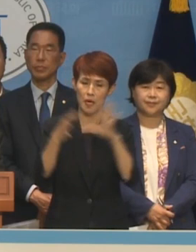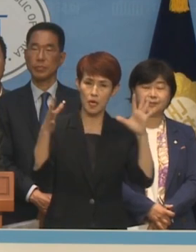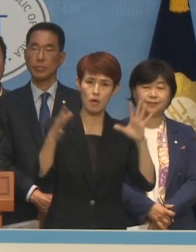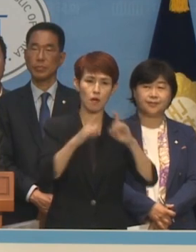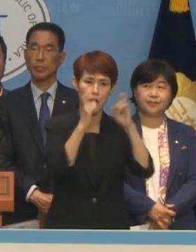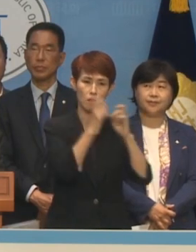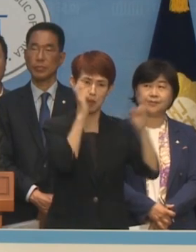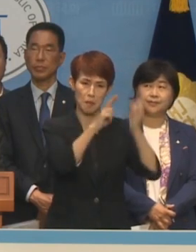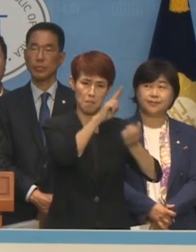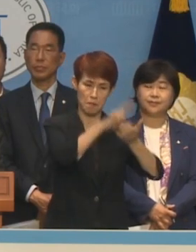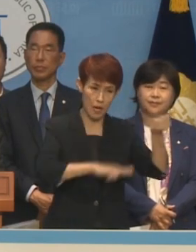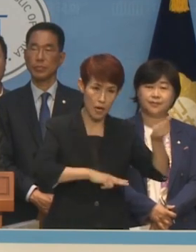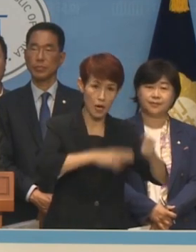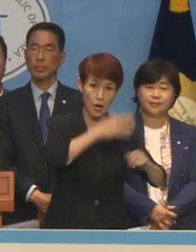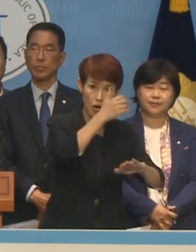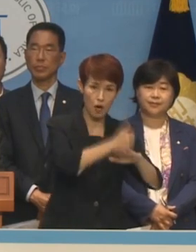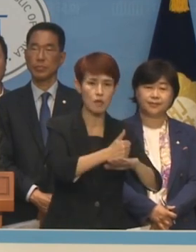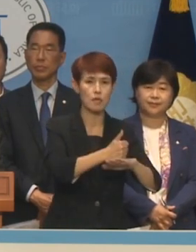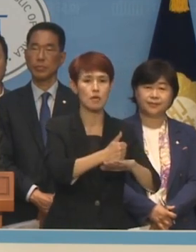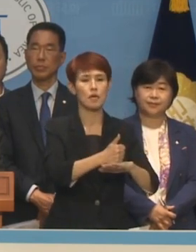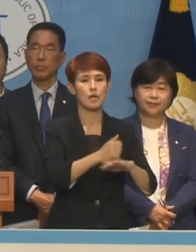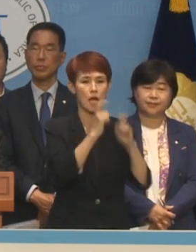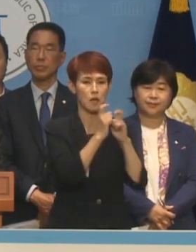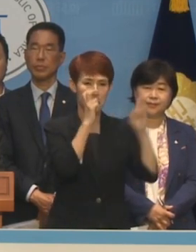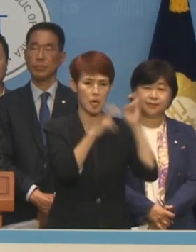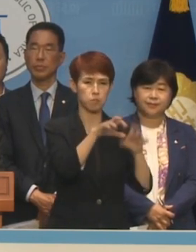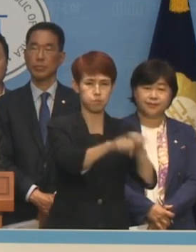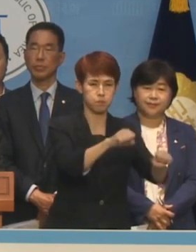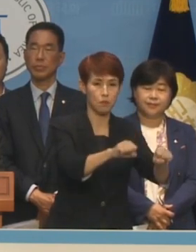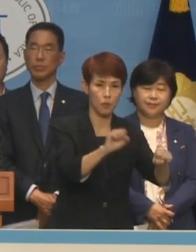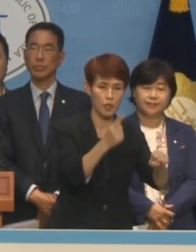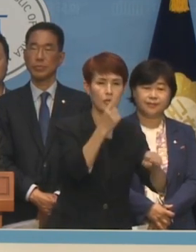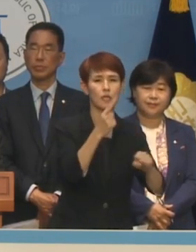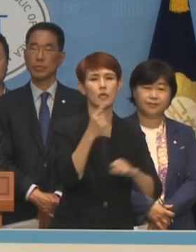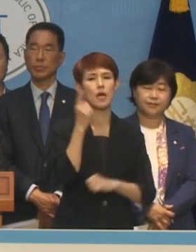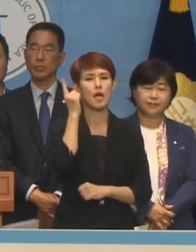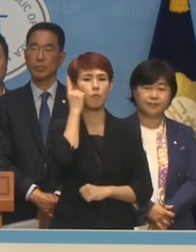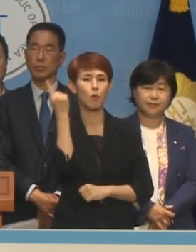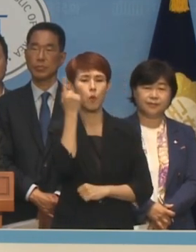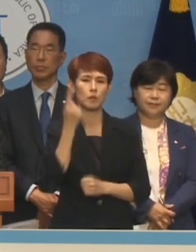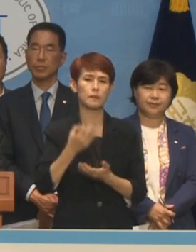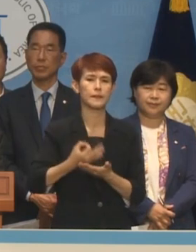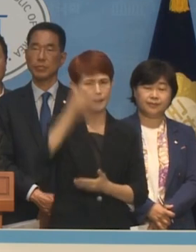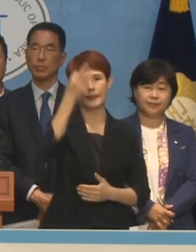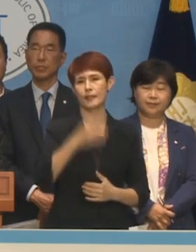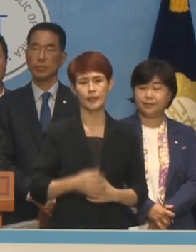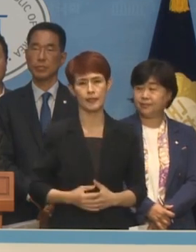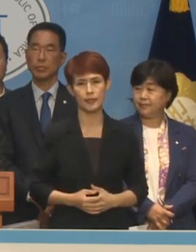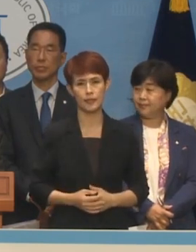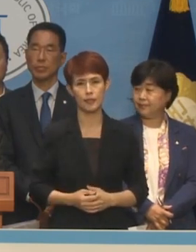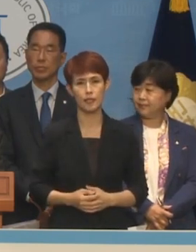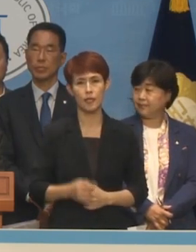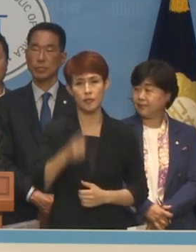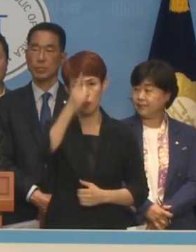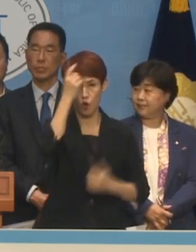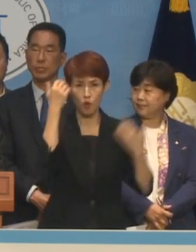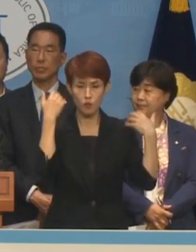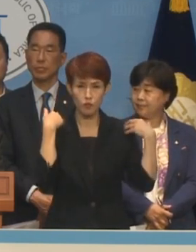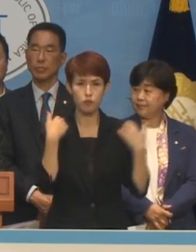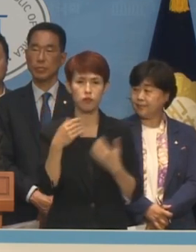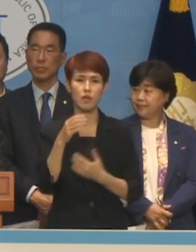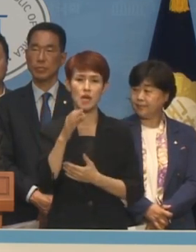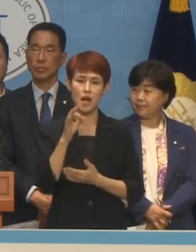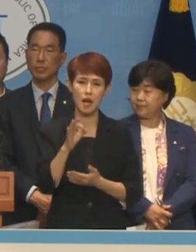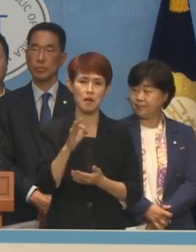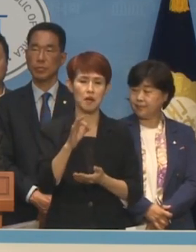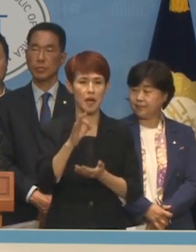민영화한 결과 민간 독점으로 인해 세계적으로 비싼 통신 요금제가 형성되어 있습니다. 정부의 가격 통제라는